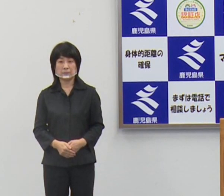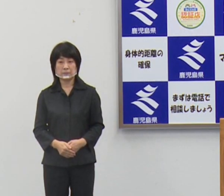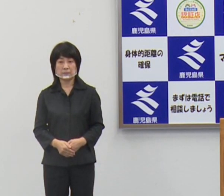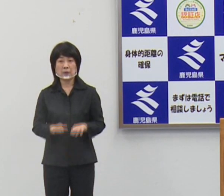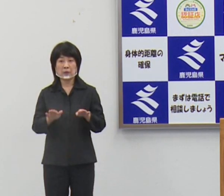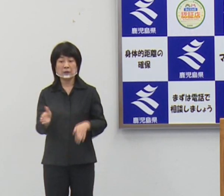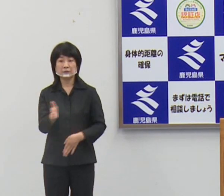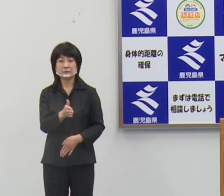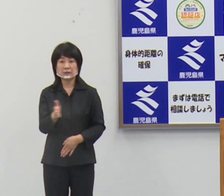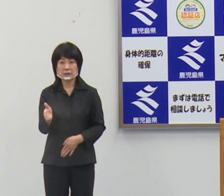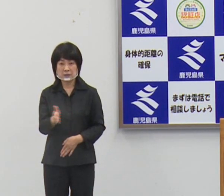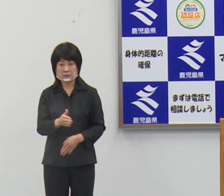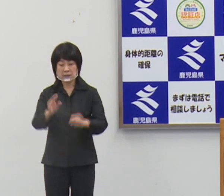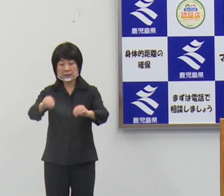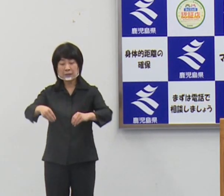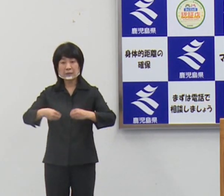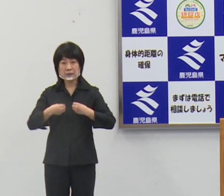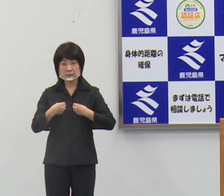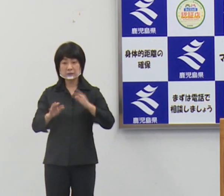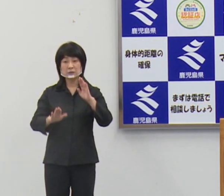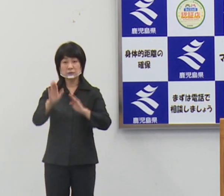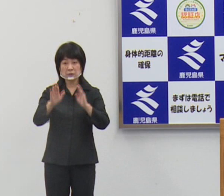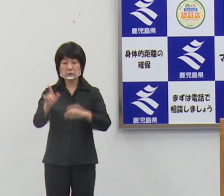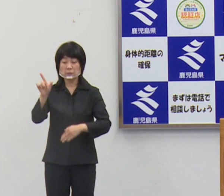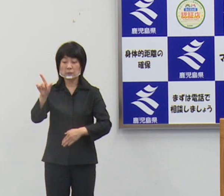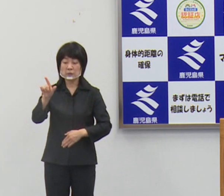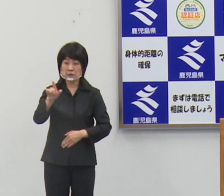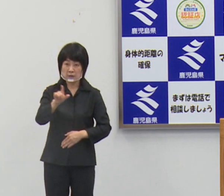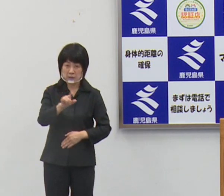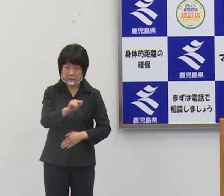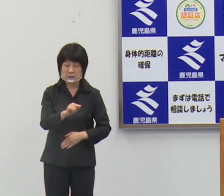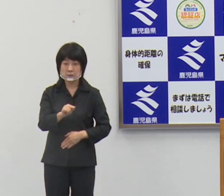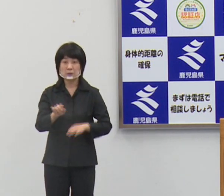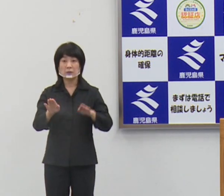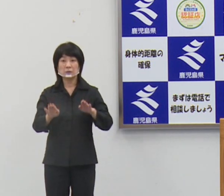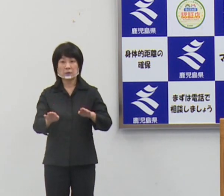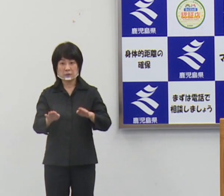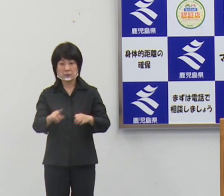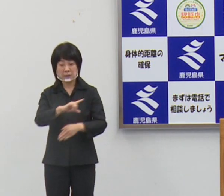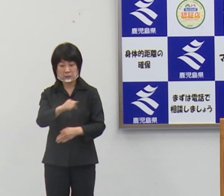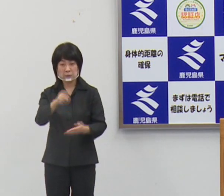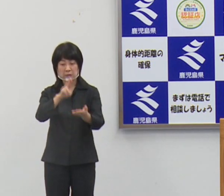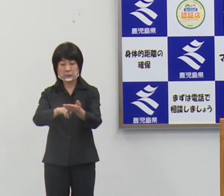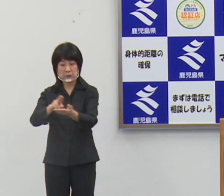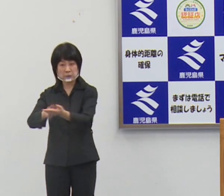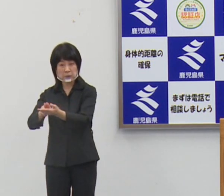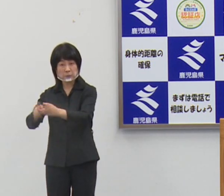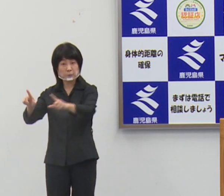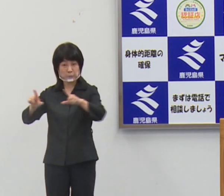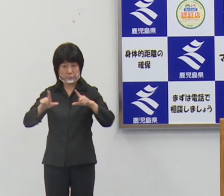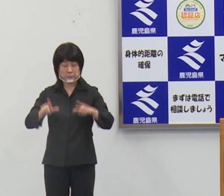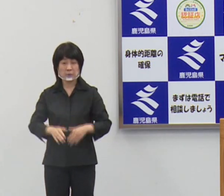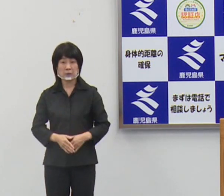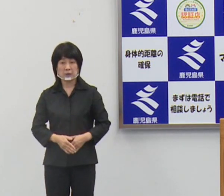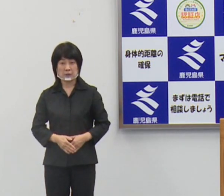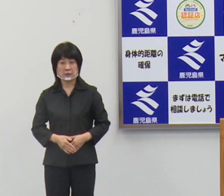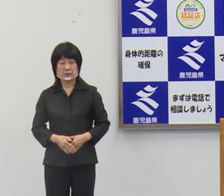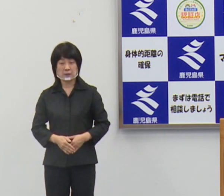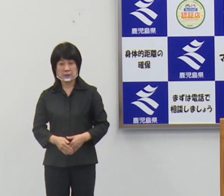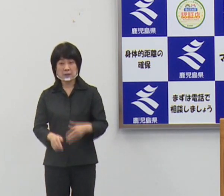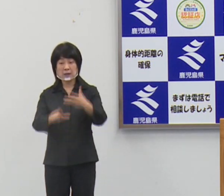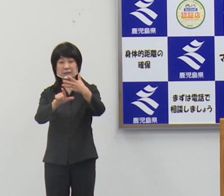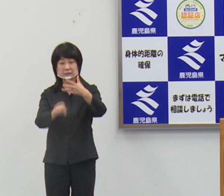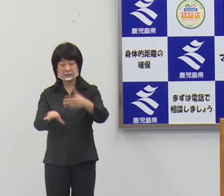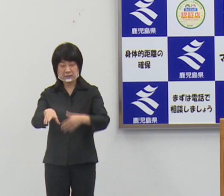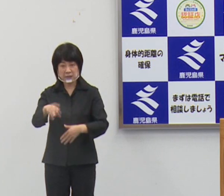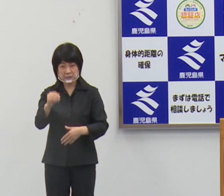最近感染状況自体落ち着いてきているとといった中での今回さまざまな決定というふうにおっしゃっていましたけれども、先月初めてまん